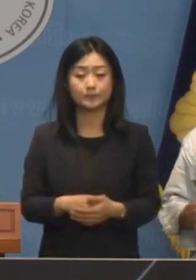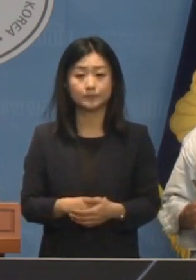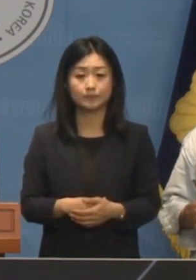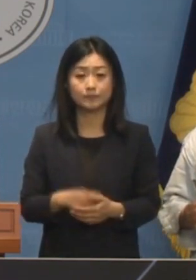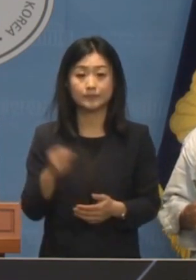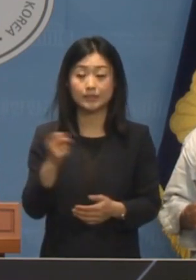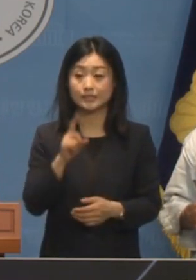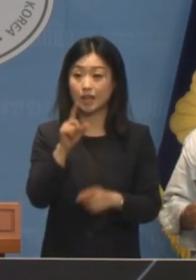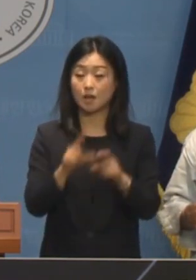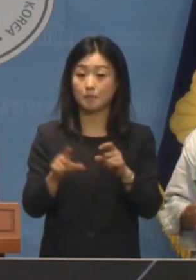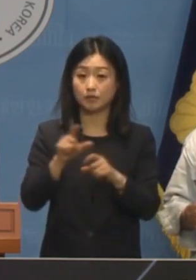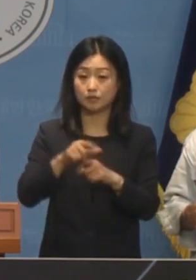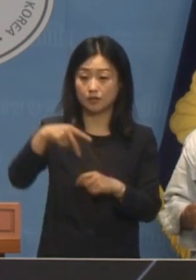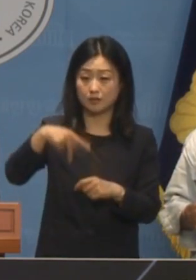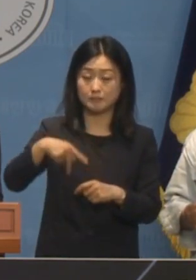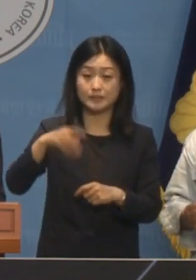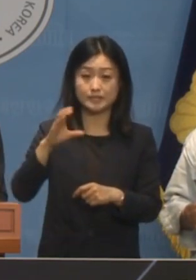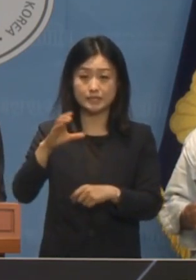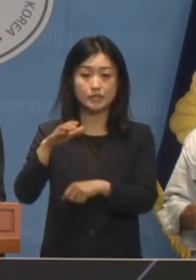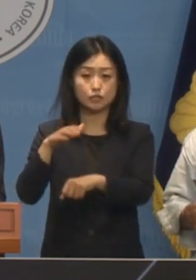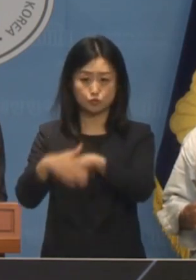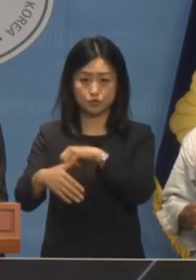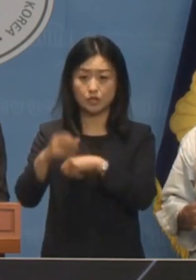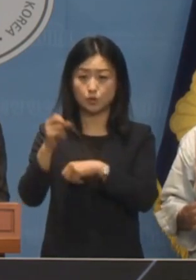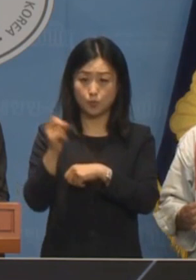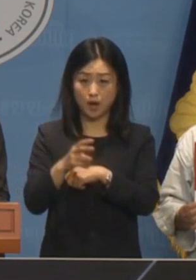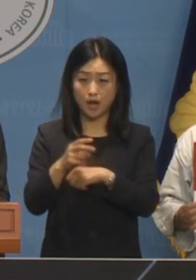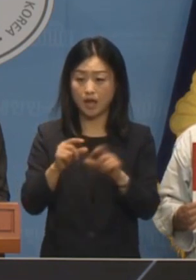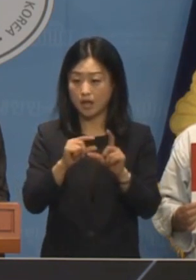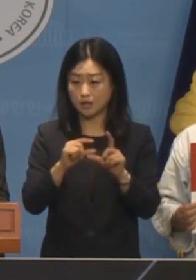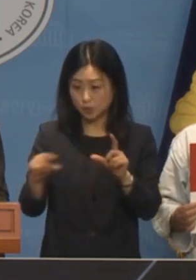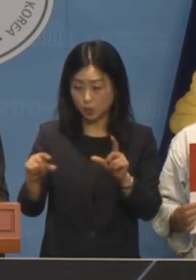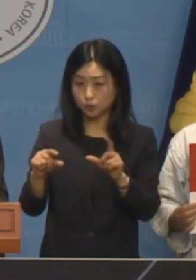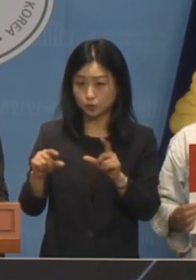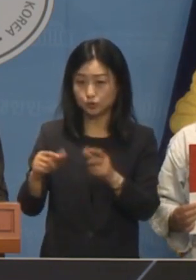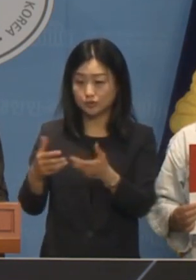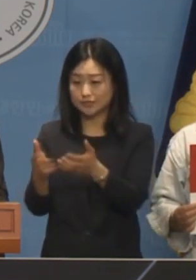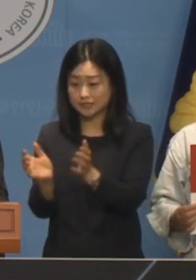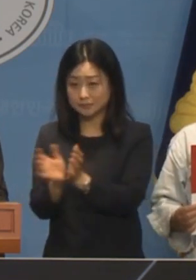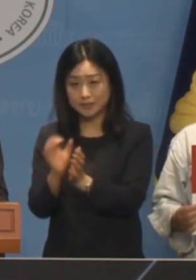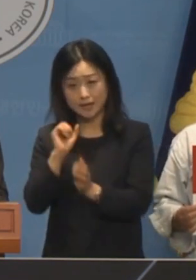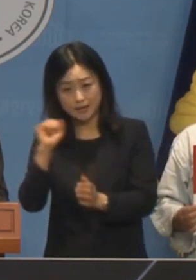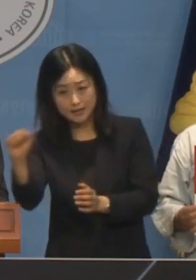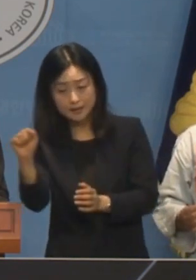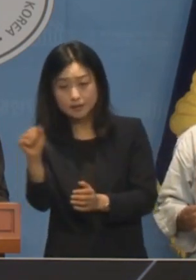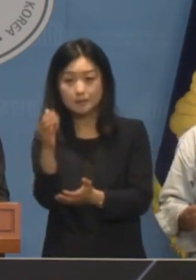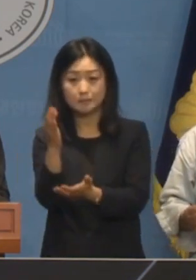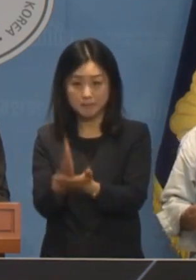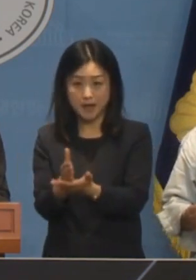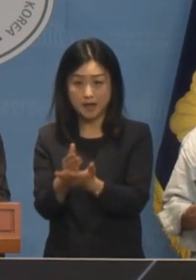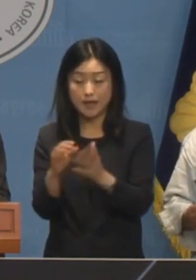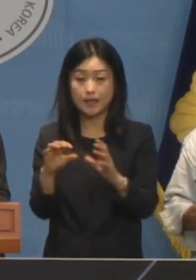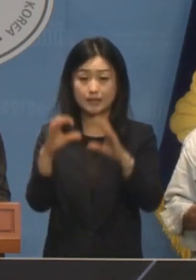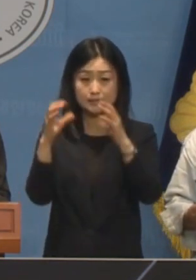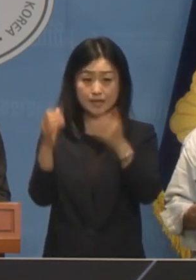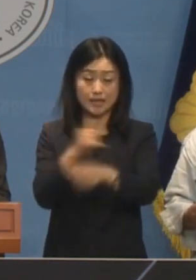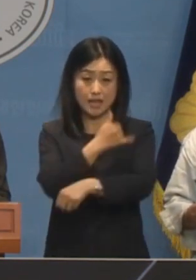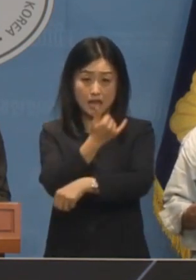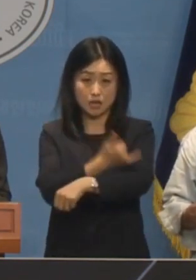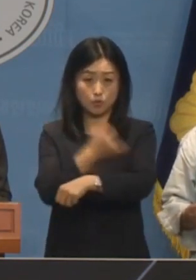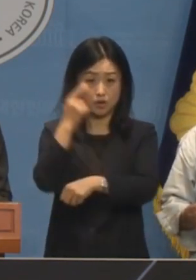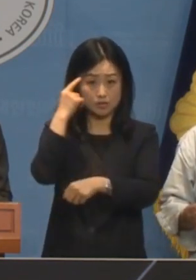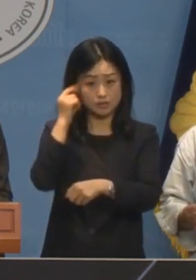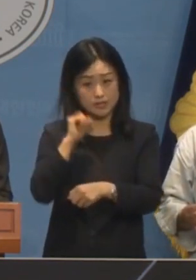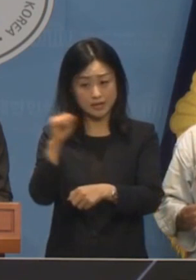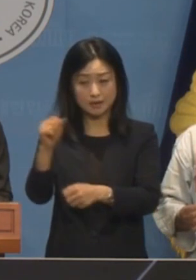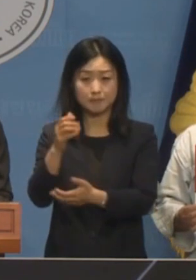우리는 다시 한번 PC주의와 소수 집단 우대 정책에 경도되고 세계 인권 선언 정신에서 벗어난